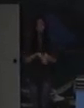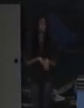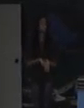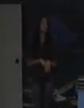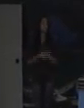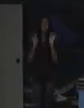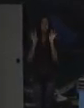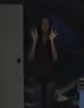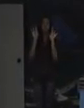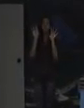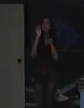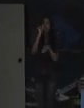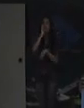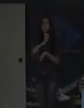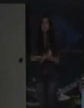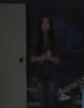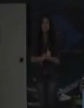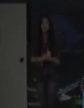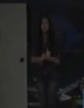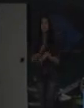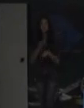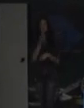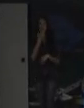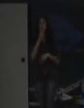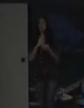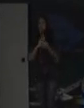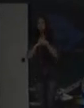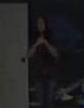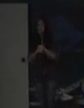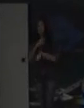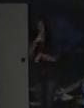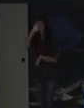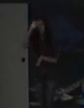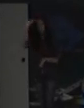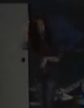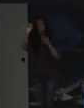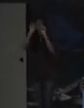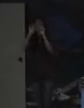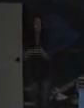homenagem às mulheres. Tenham todos uma boa noite, que Deus nos leve em paz.